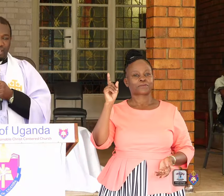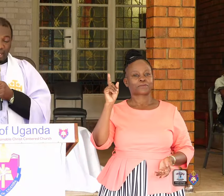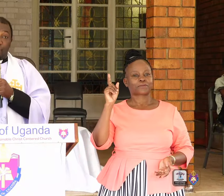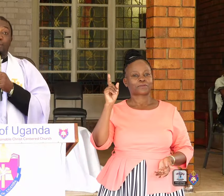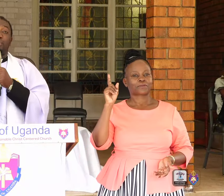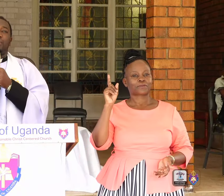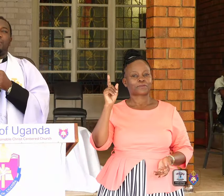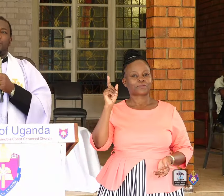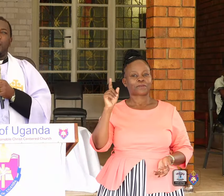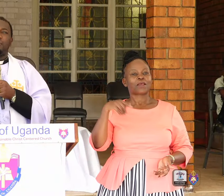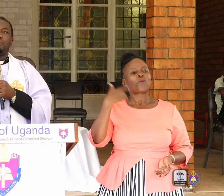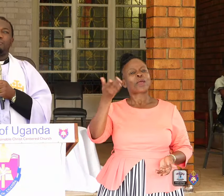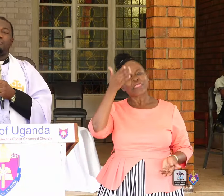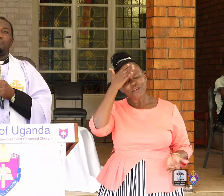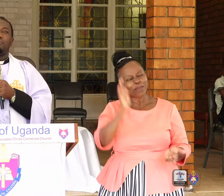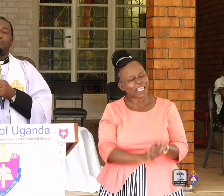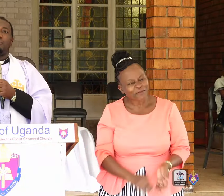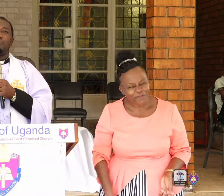ne bw'oba tokikkiriza